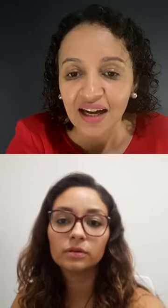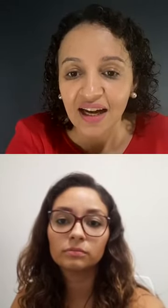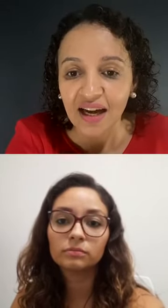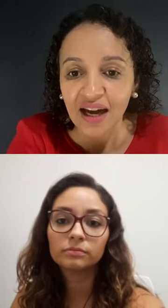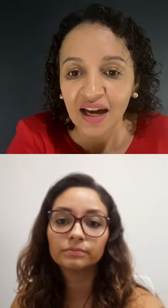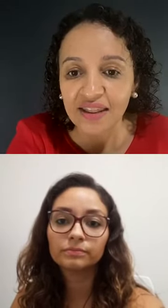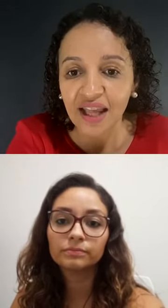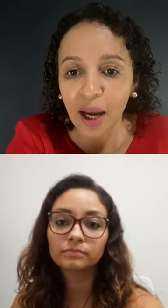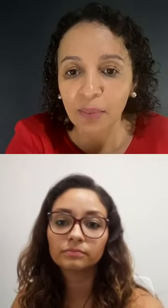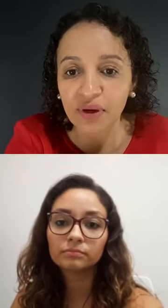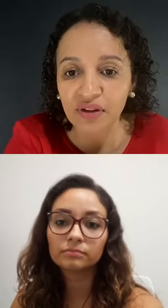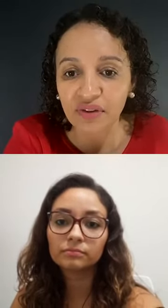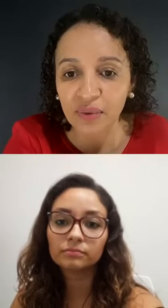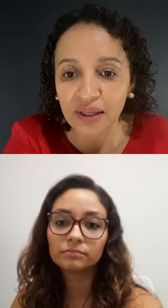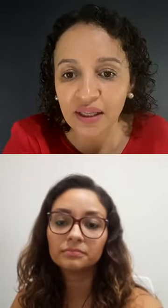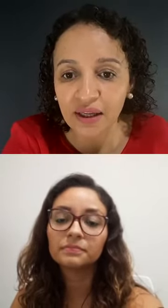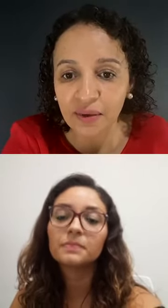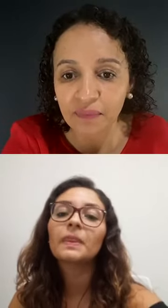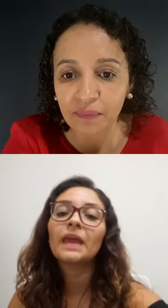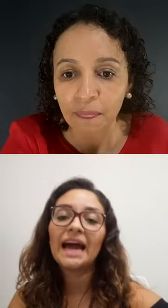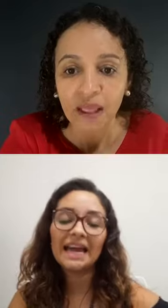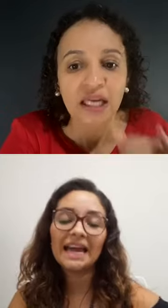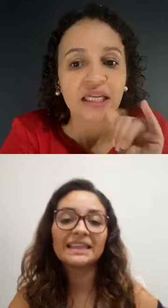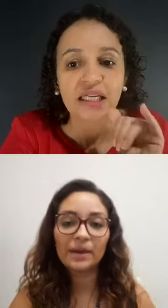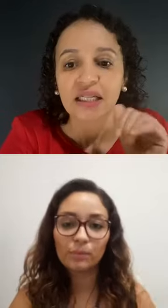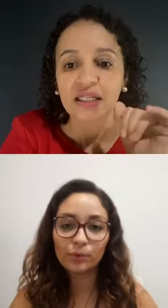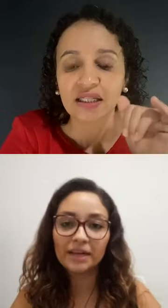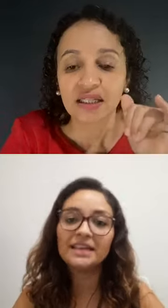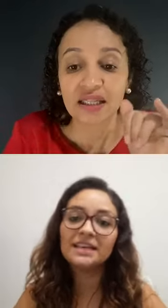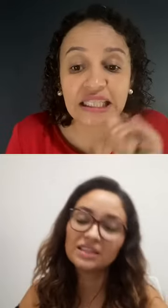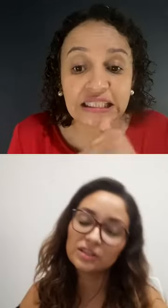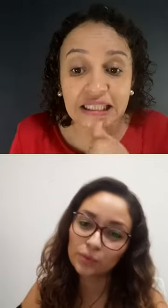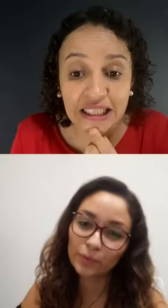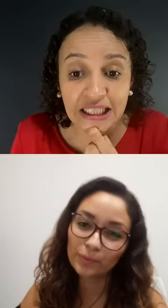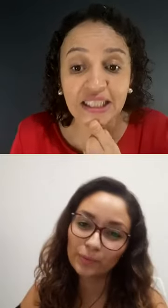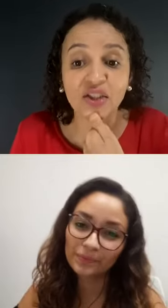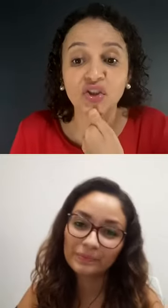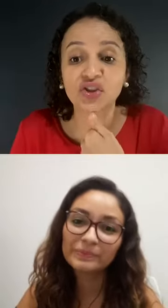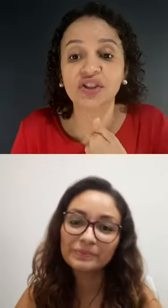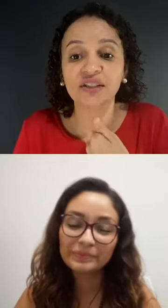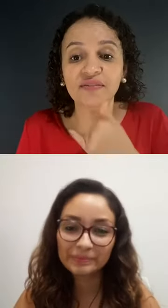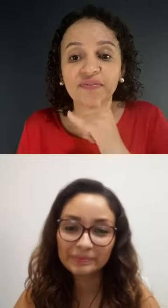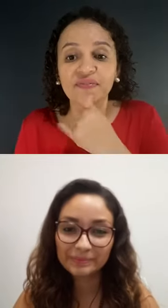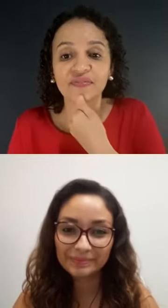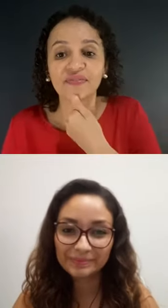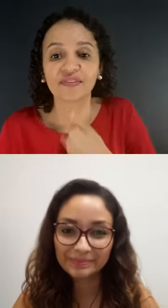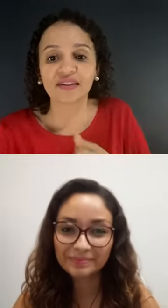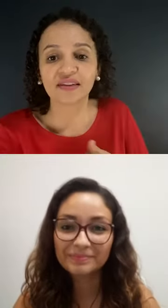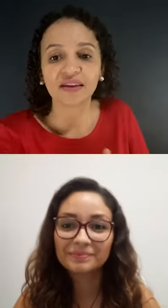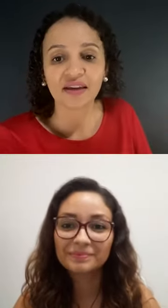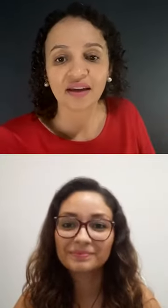Deixa eu ver. A Débora, que falou aqui. Ah, é a Débora, isso. Que triste.